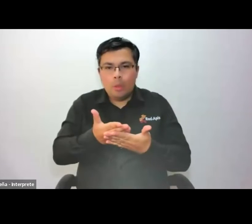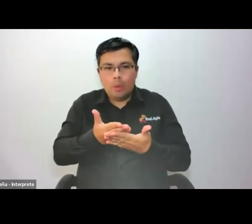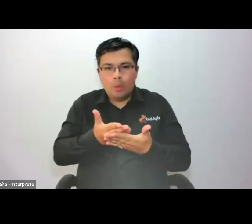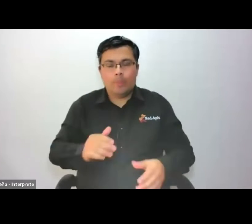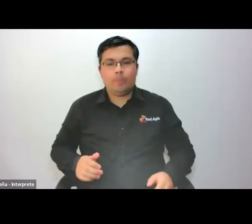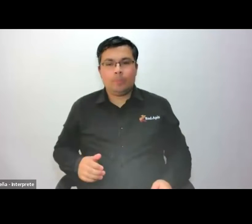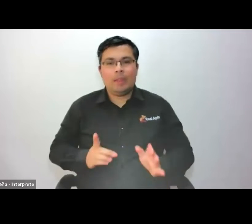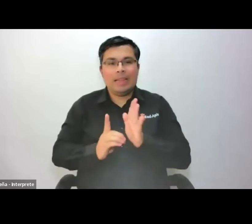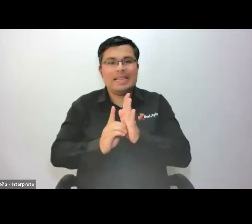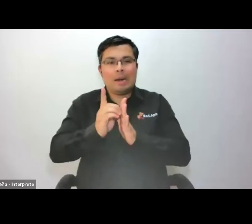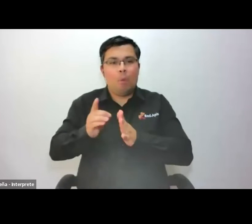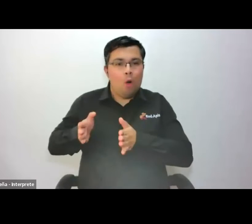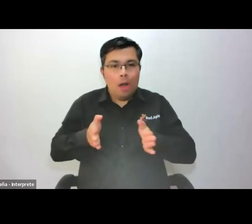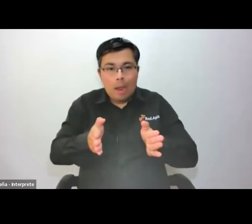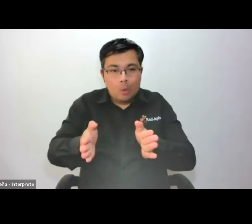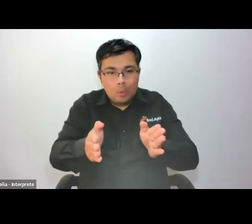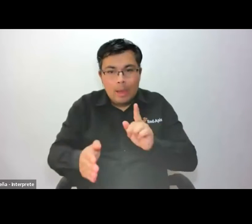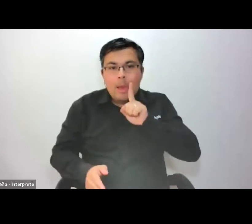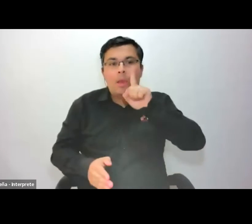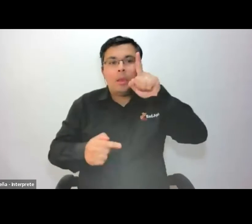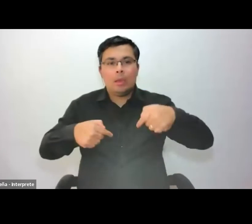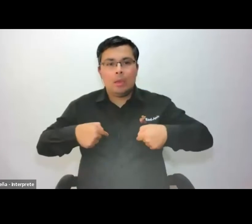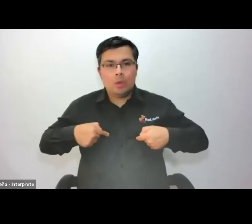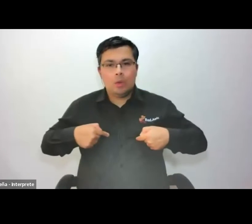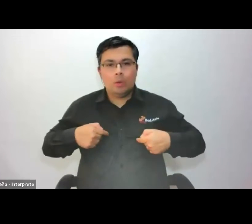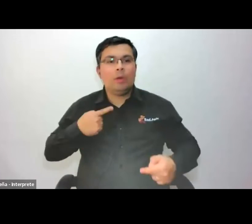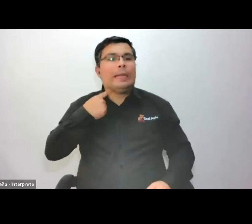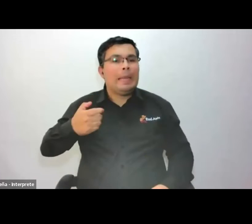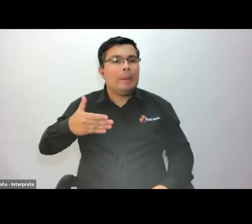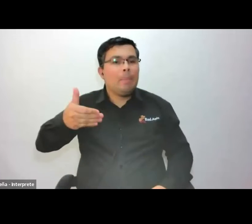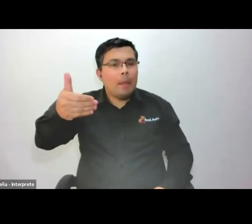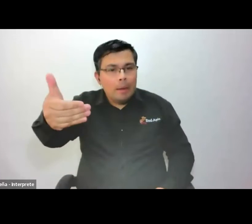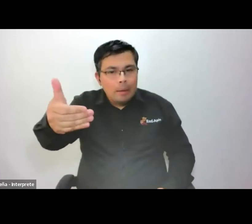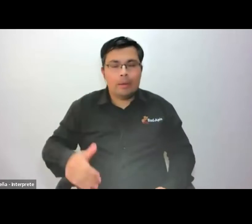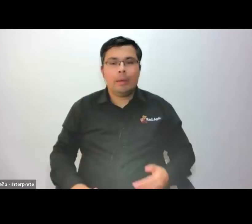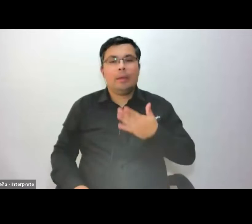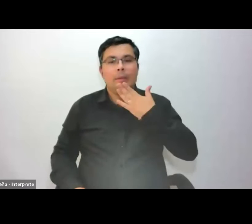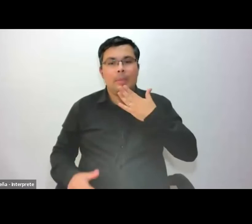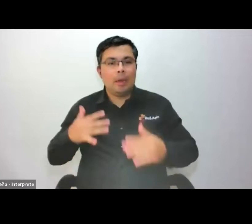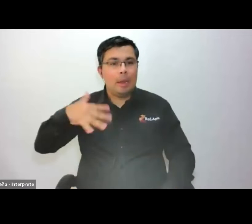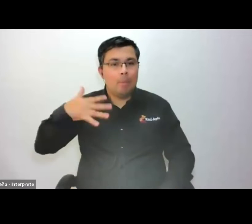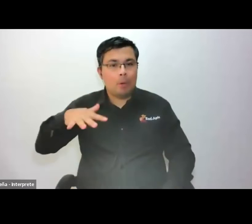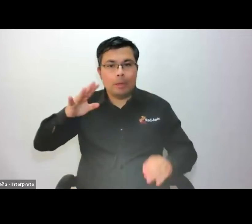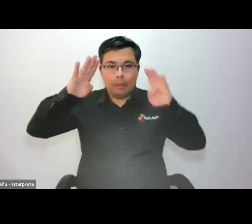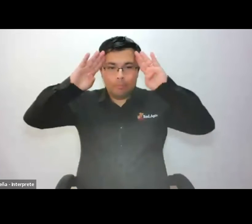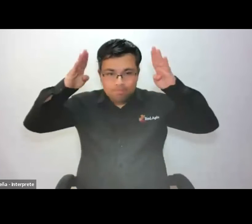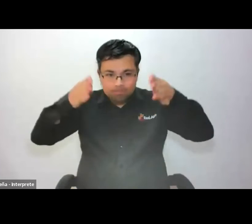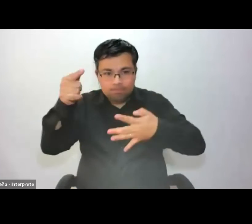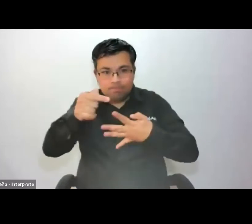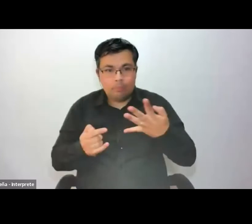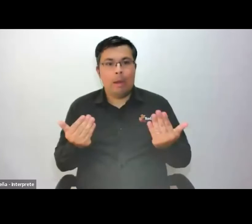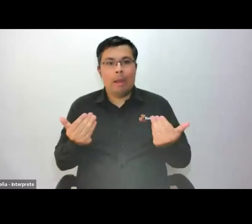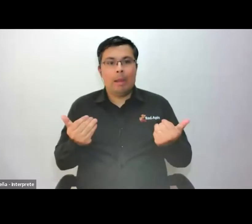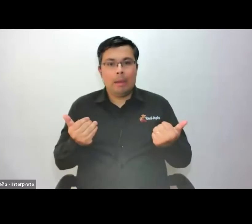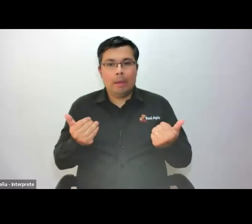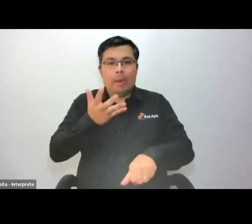y en el qué queremos ser, tenemos que también ser conscientes de la diversidad de necesidades que existen en el estudiantado y, por lo tanto, por ejemplo, en el caso de estudiantes